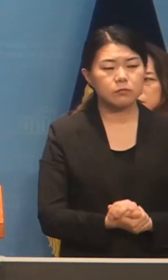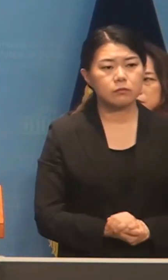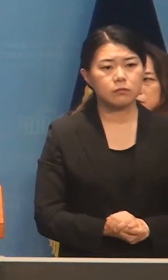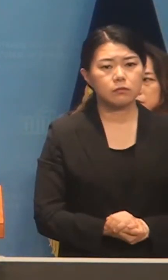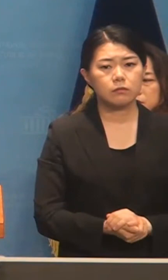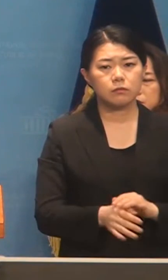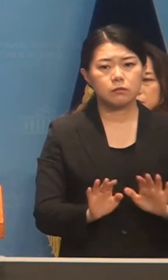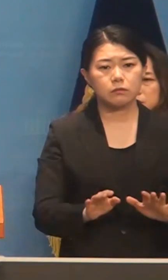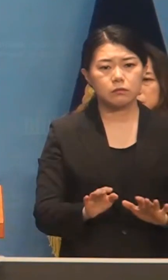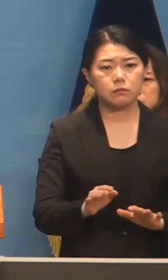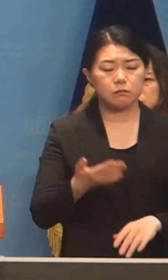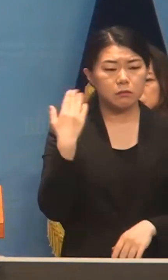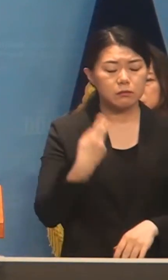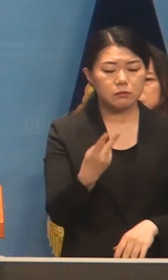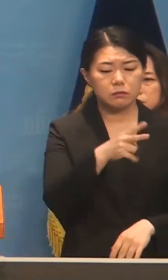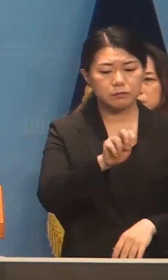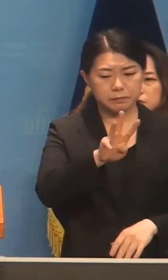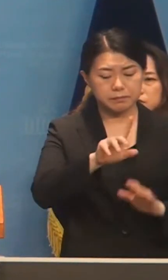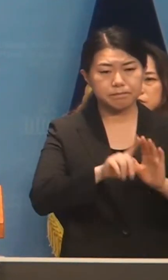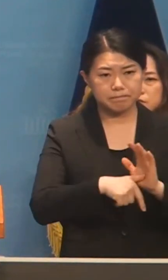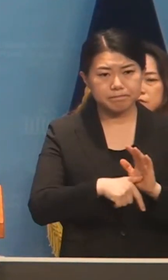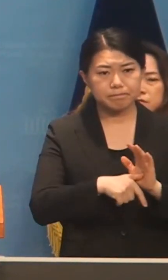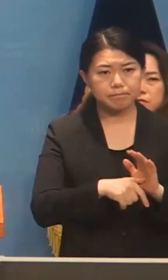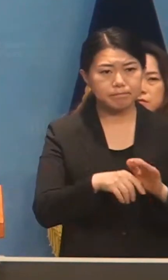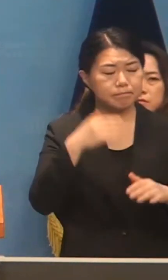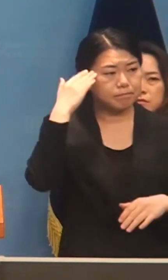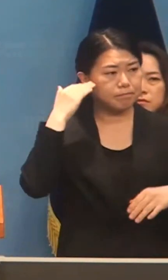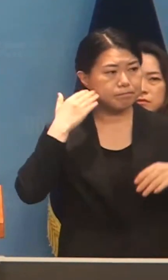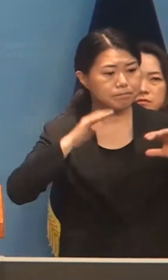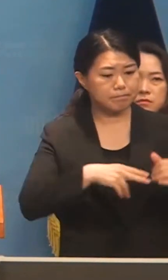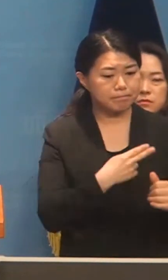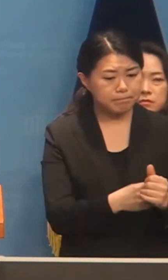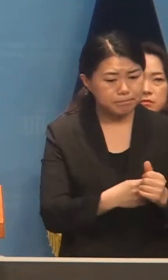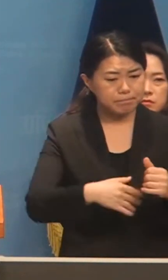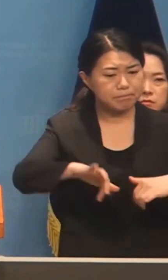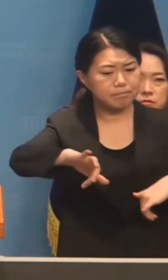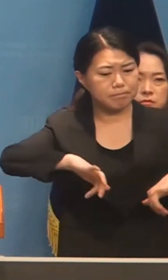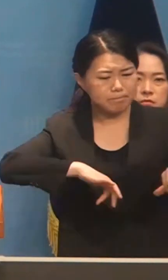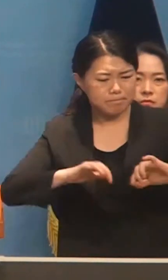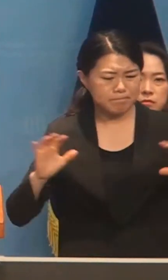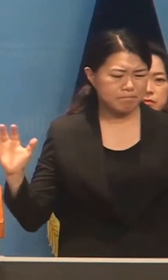이미 13년 여름에 대한민국의 교사들이 거리에서 했습니다.